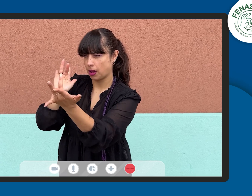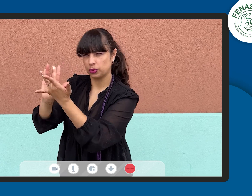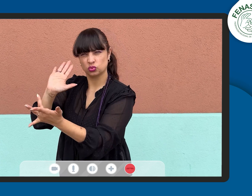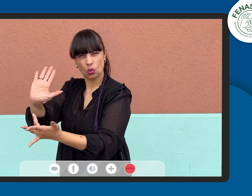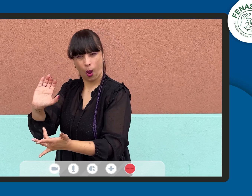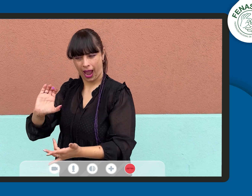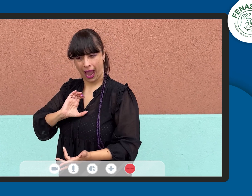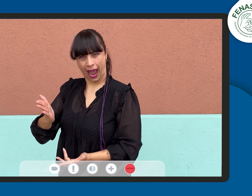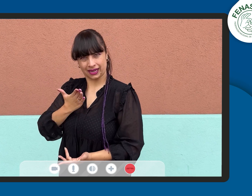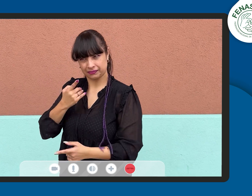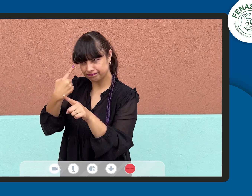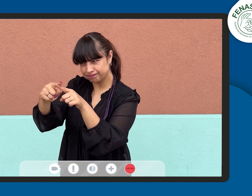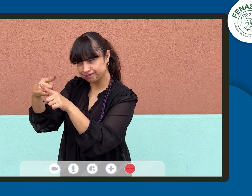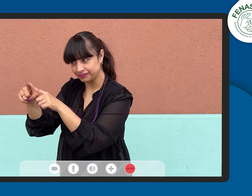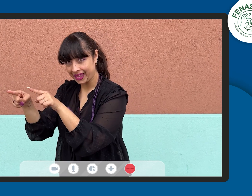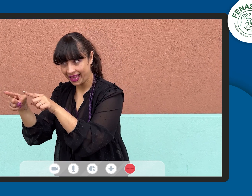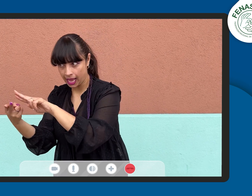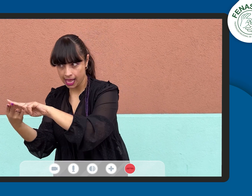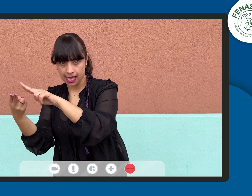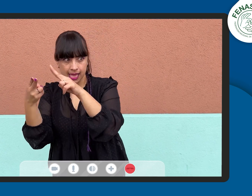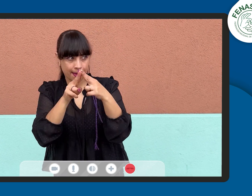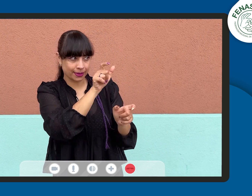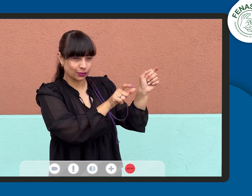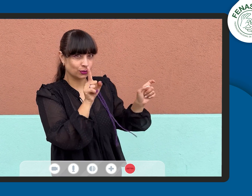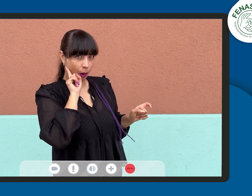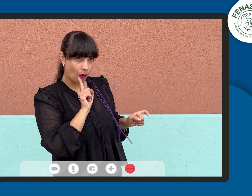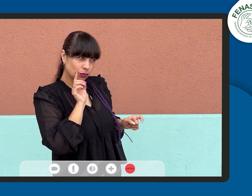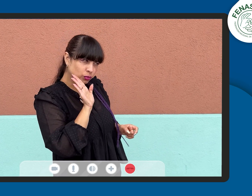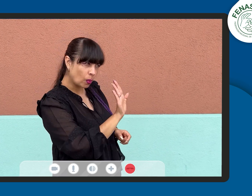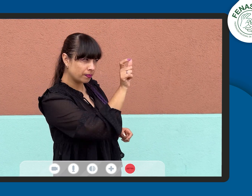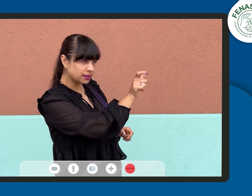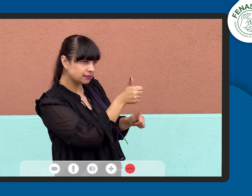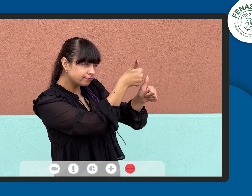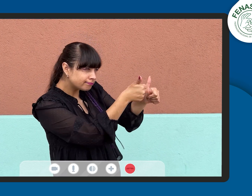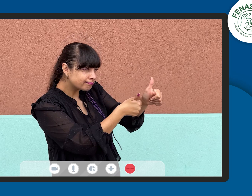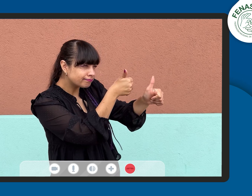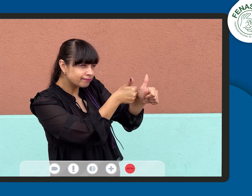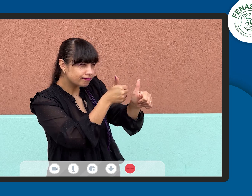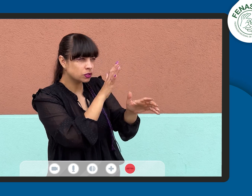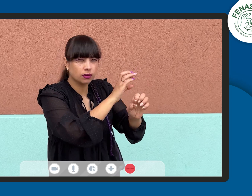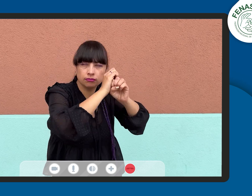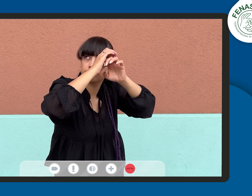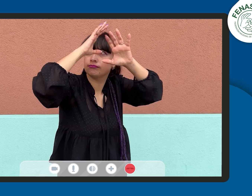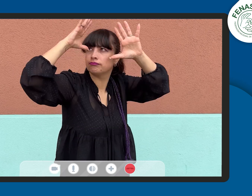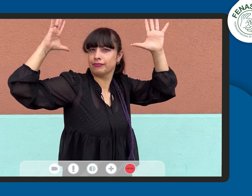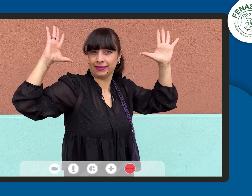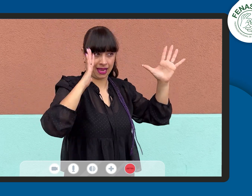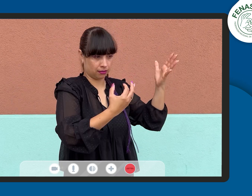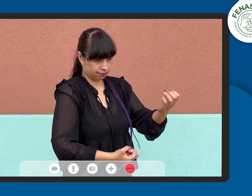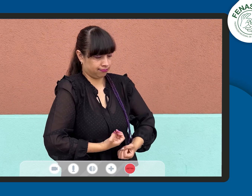uno tiene su criterio particular, su estilo propio. Asimismo, cada persona sorda tiene su propia manera de expresar